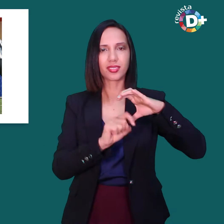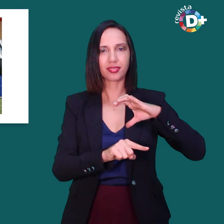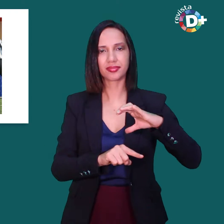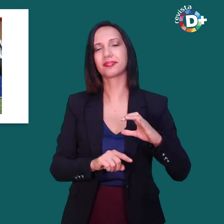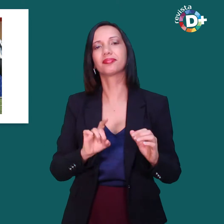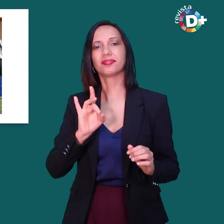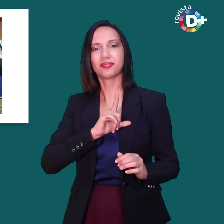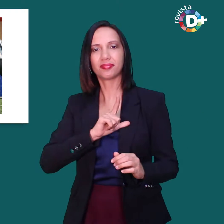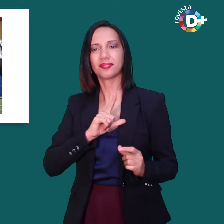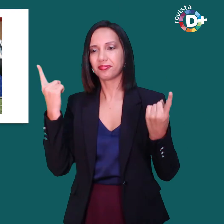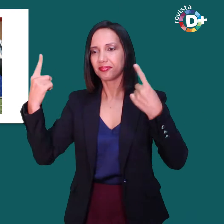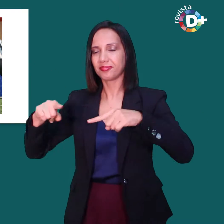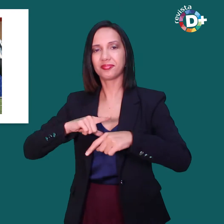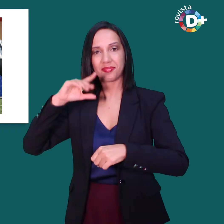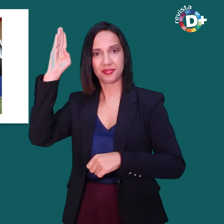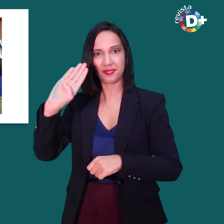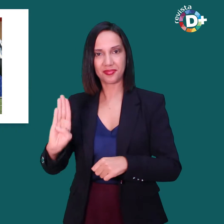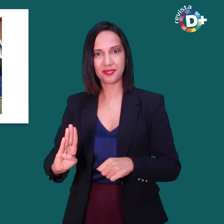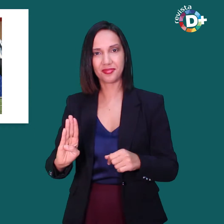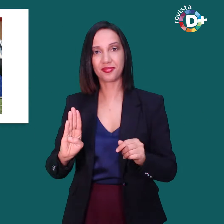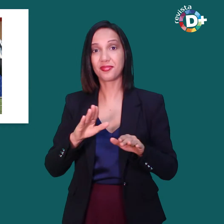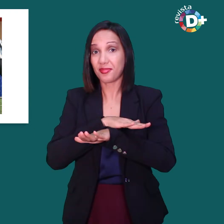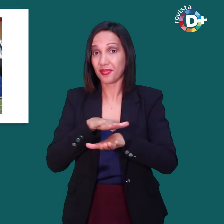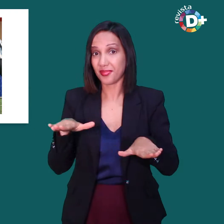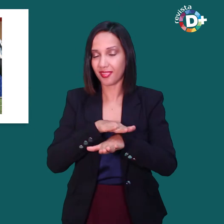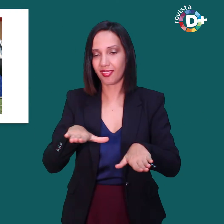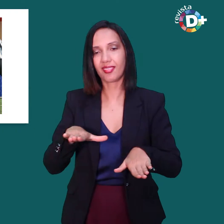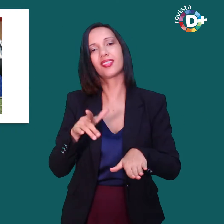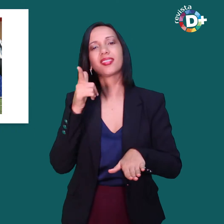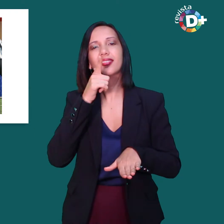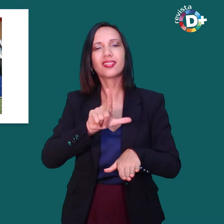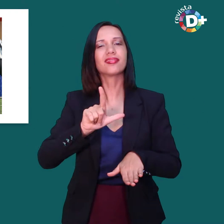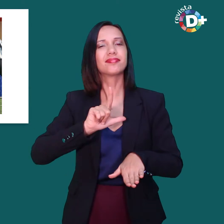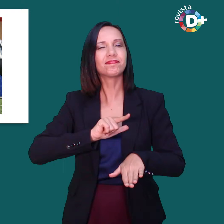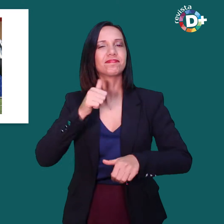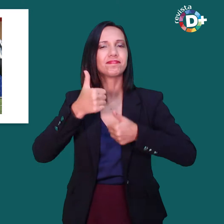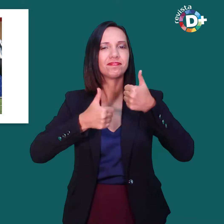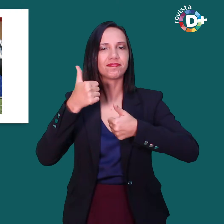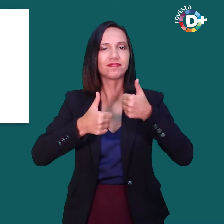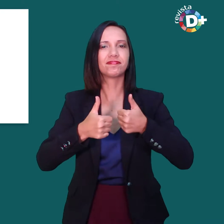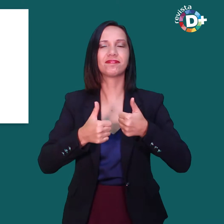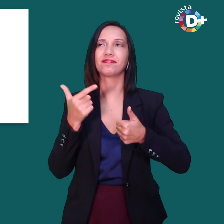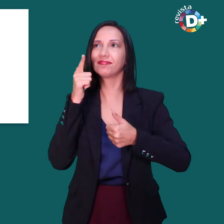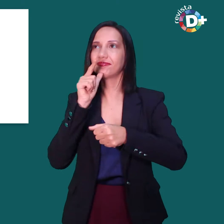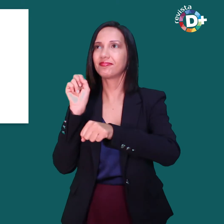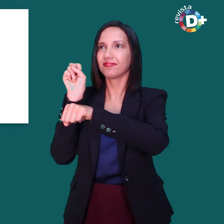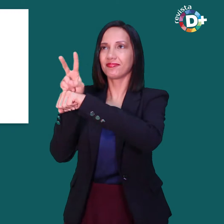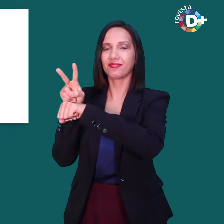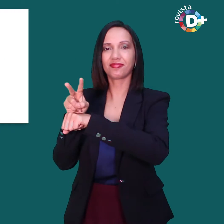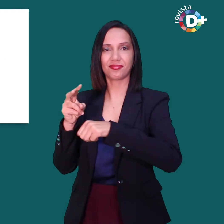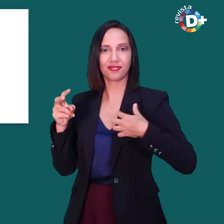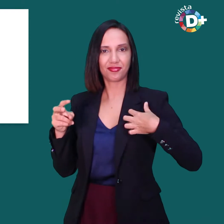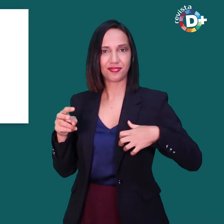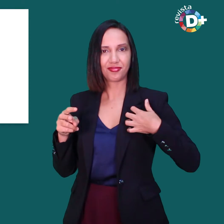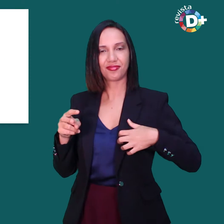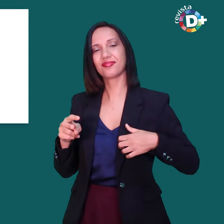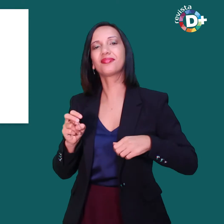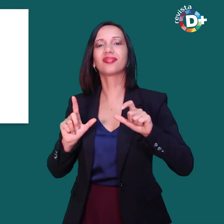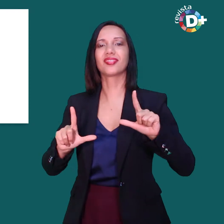brasileira. Chegar à final do campeonato garantiu aos argentinos a vaga da América do Sul nos Jogos